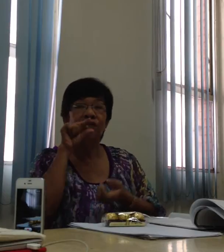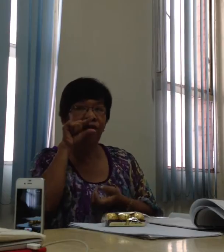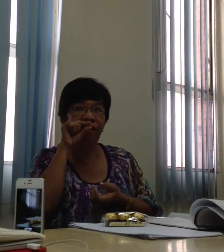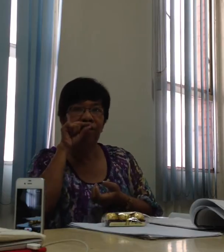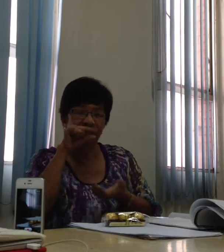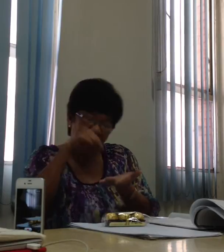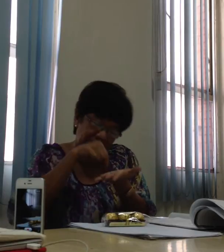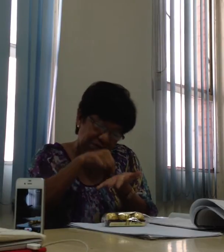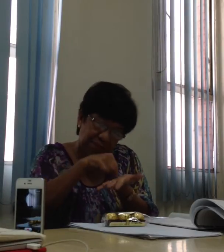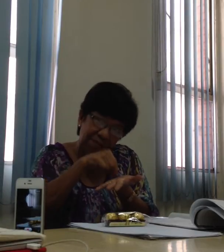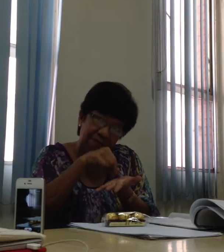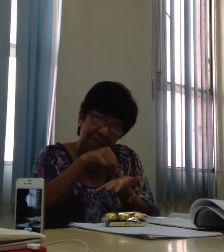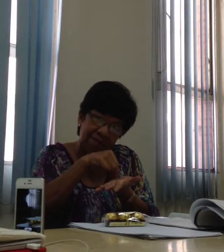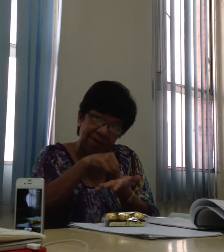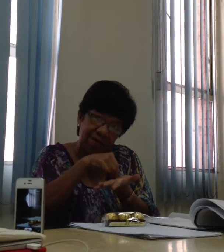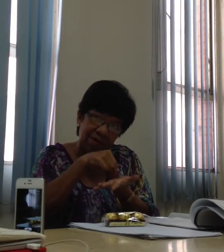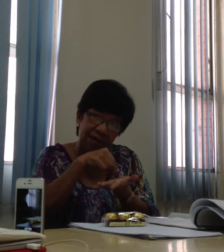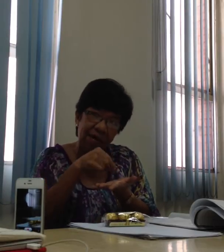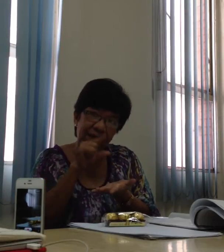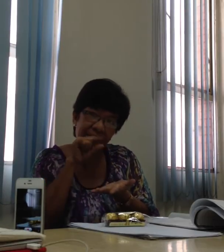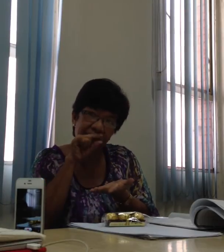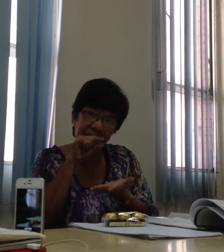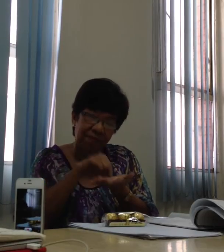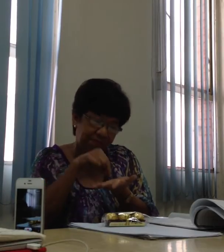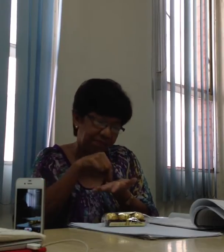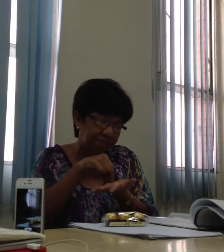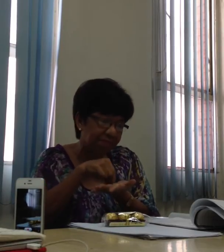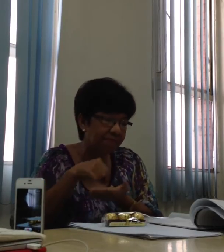chicken. Yung bird na may tupa. Ganun po.